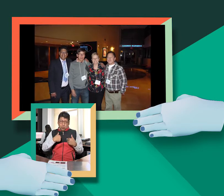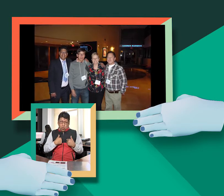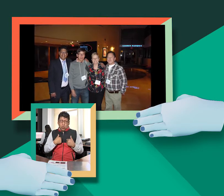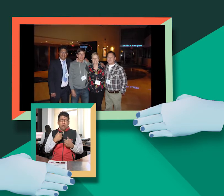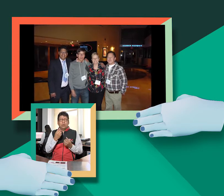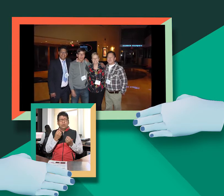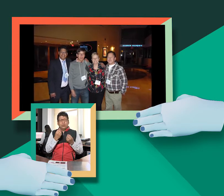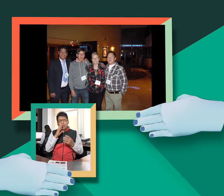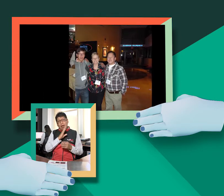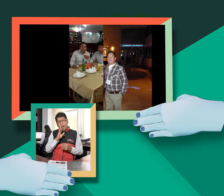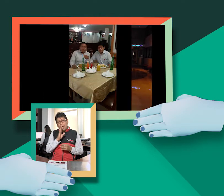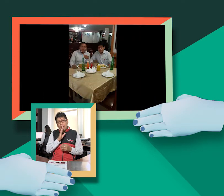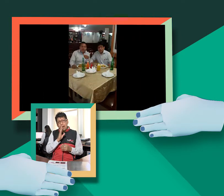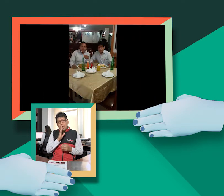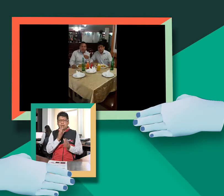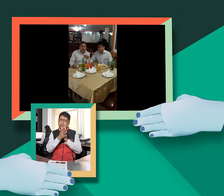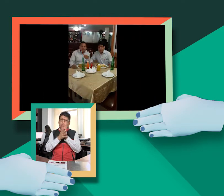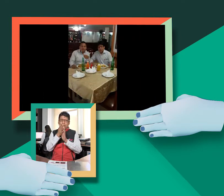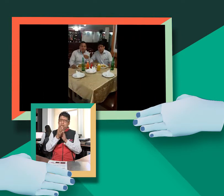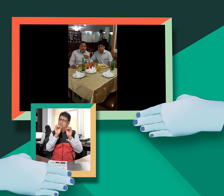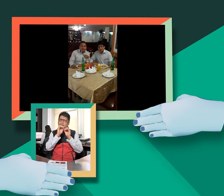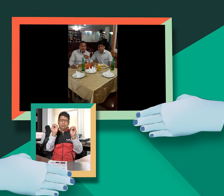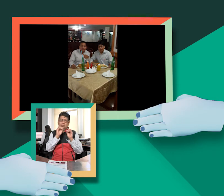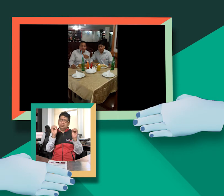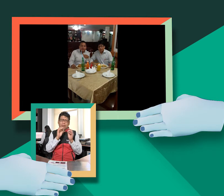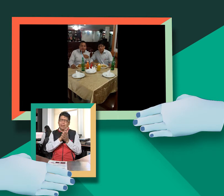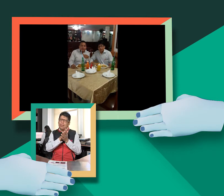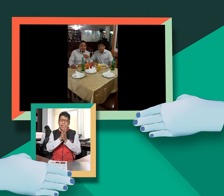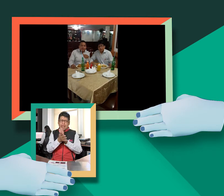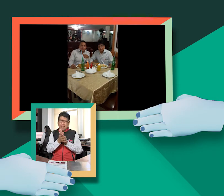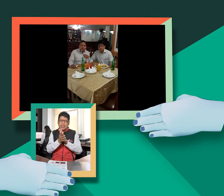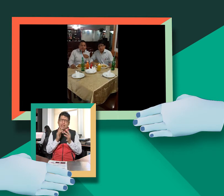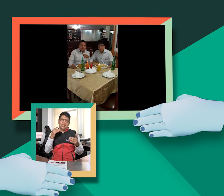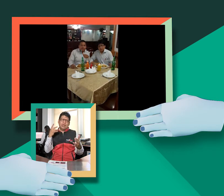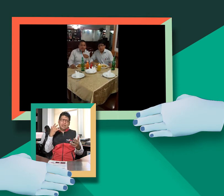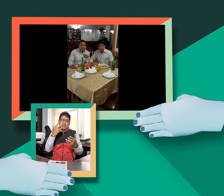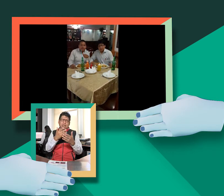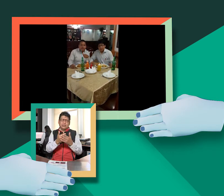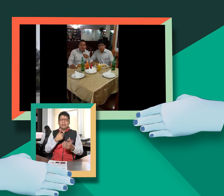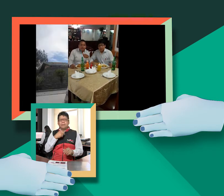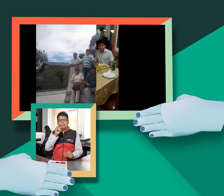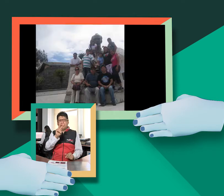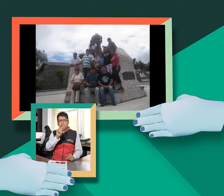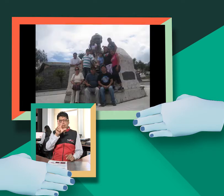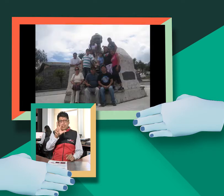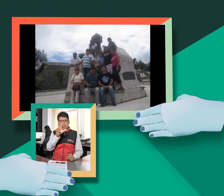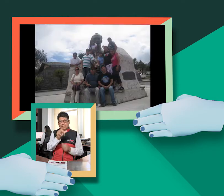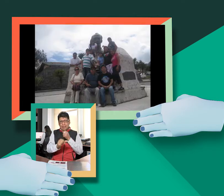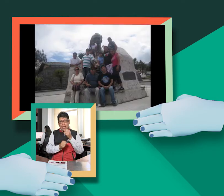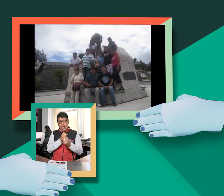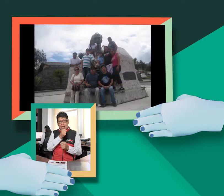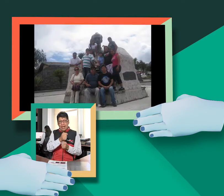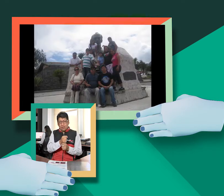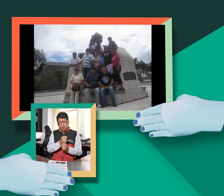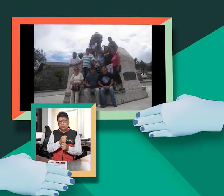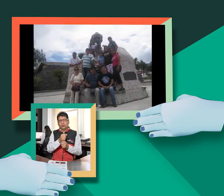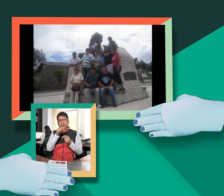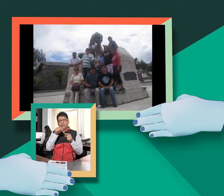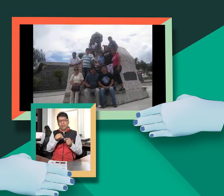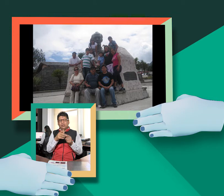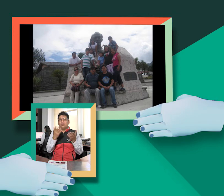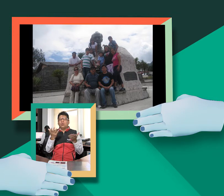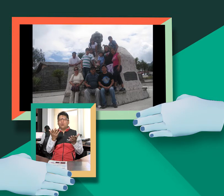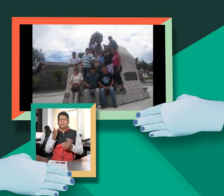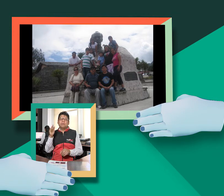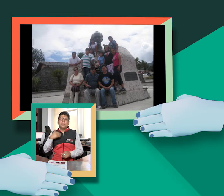yo puedo realizar y así me comunicaba con las personas oyentes no utilizaba las señas no fue sino hasta los 23 años